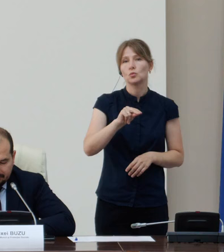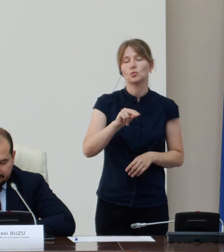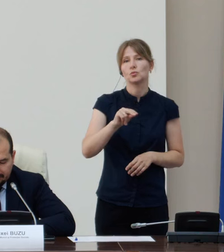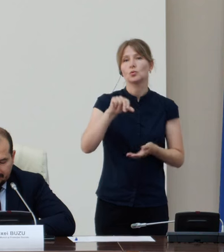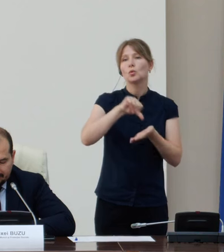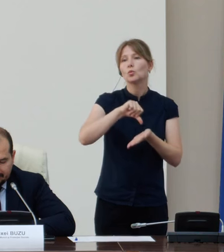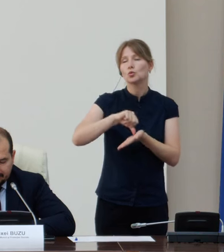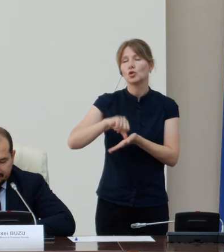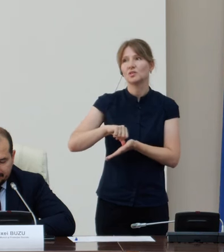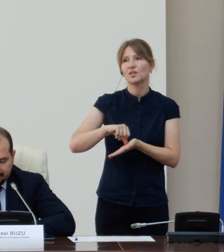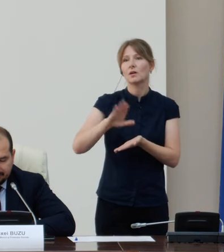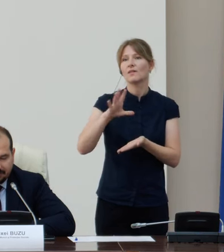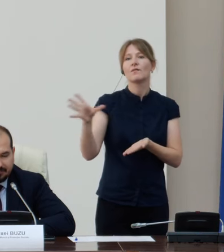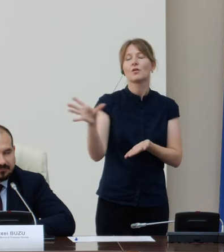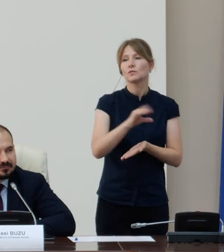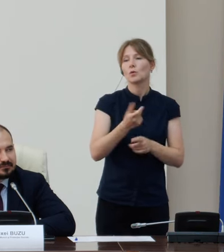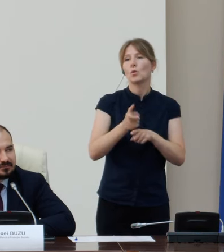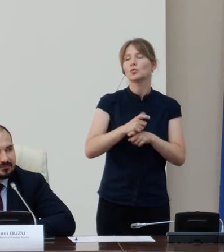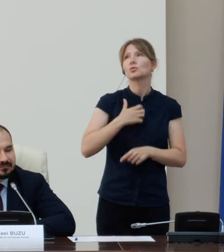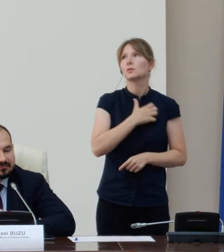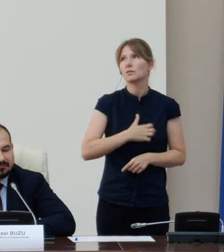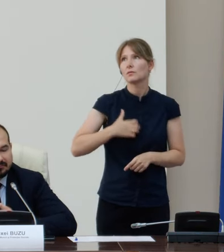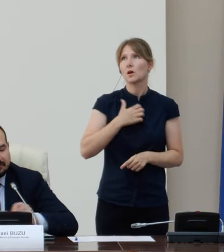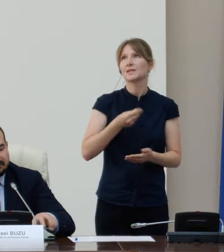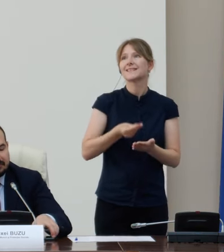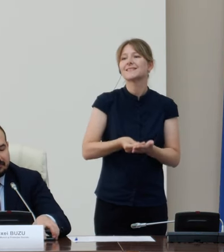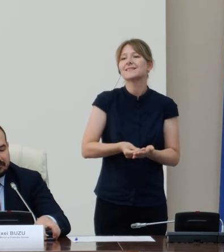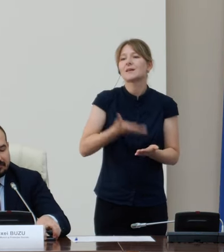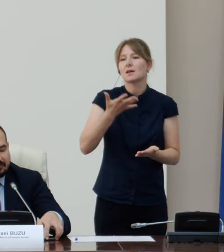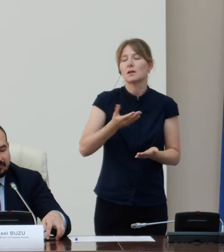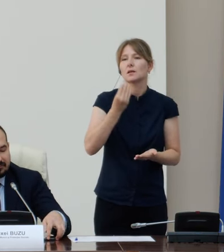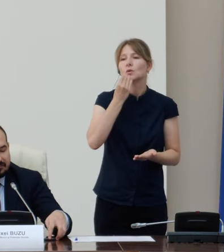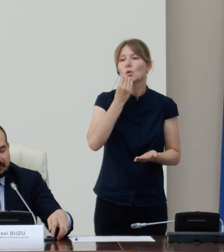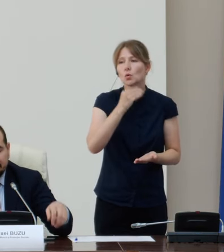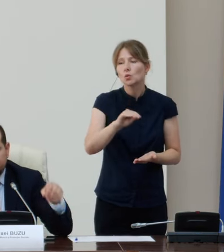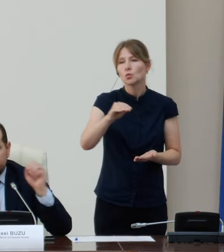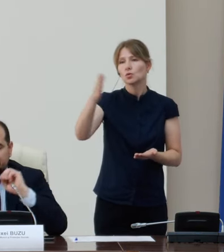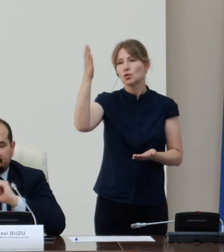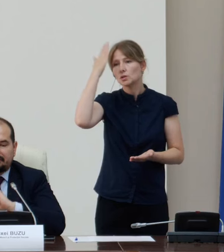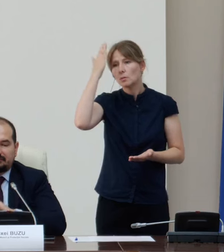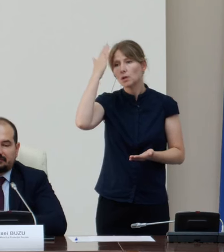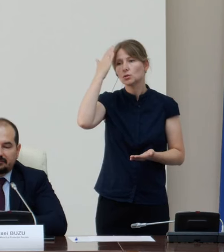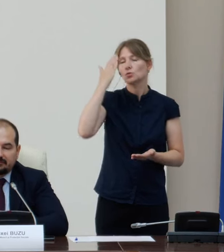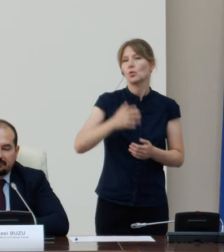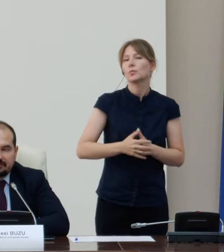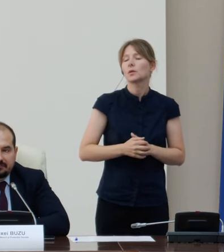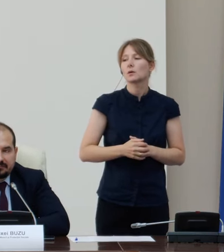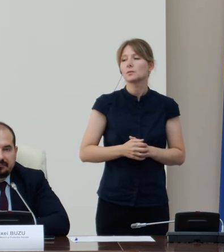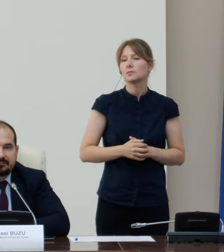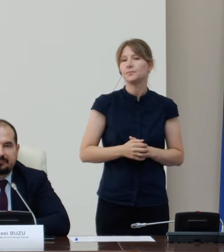toate aspectele. Și cel mai important, valoarea îmbunătățirii abilităților se reflectă în